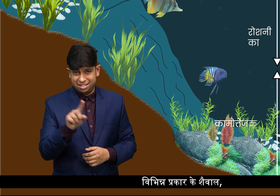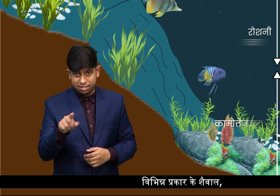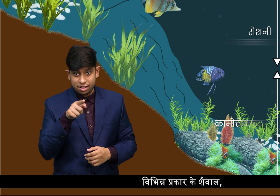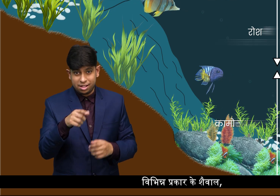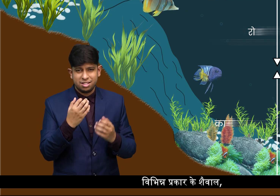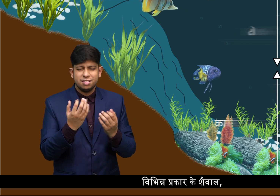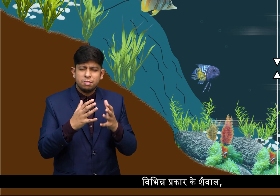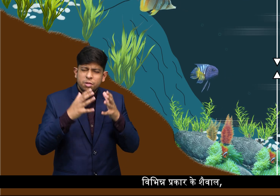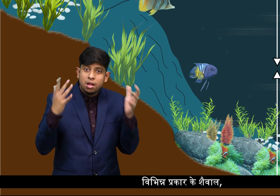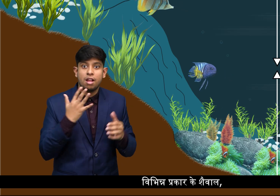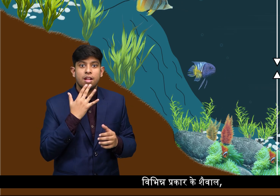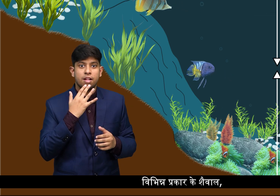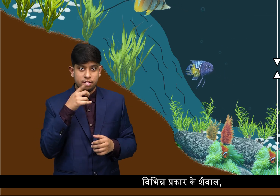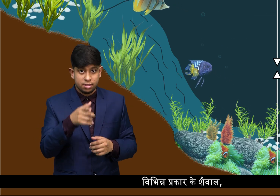विभिन्न प्रकार के शैवाल।